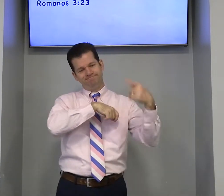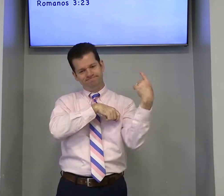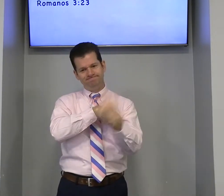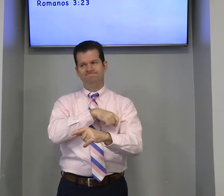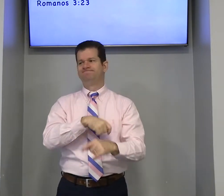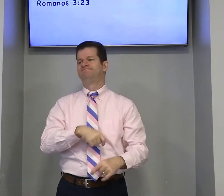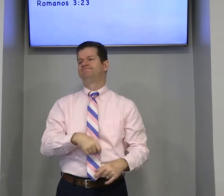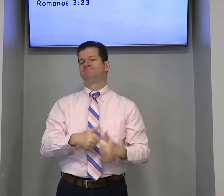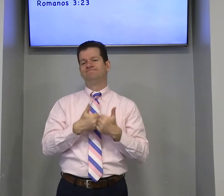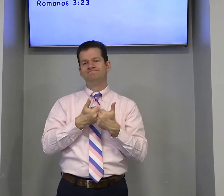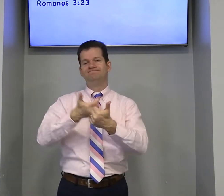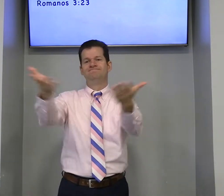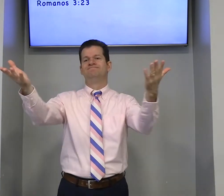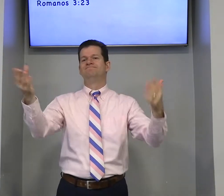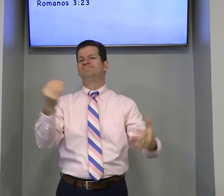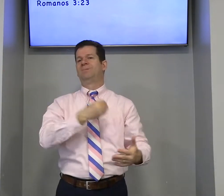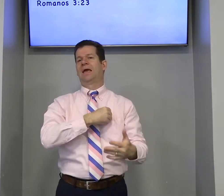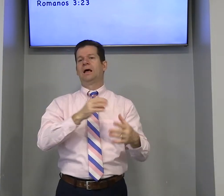triste e precisou mandar